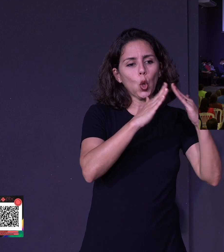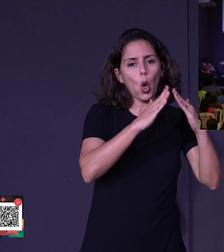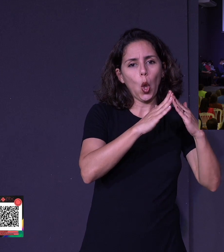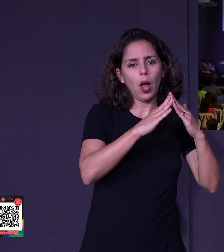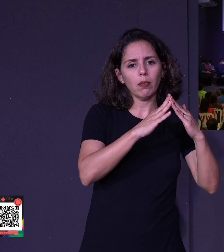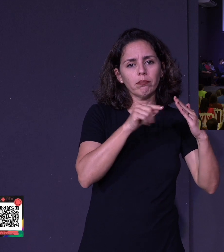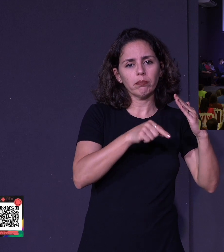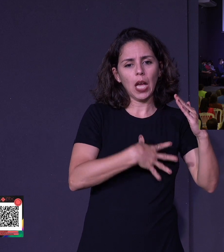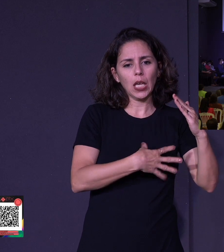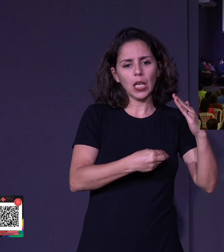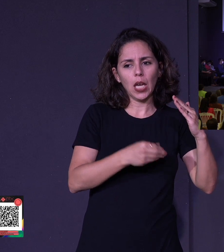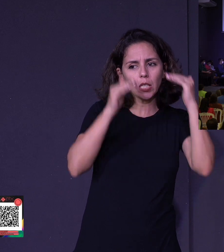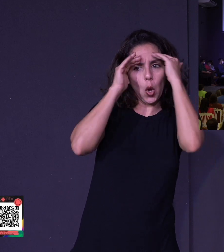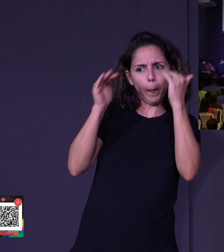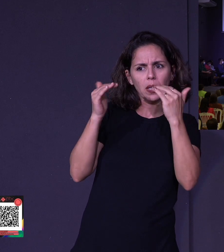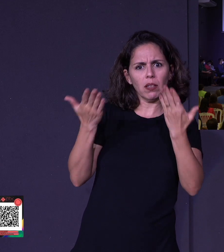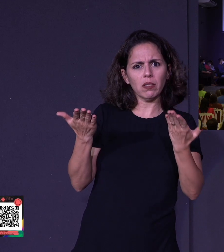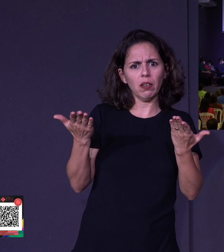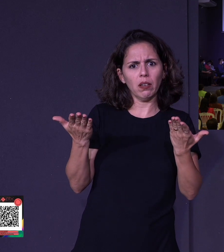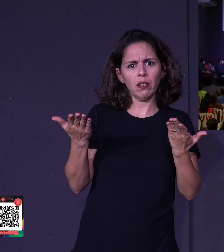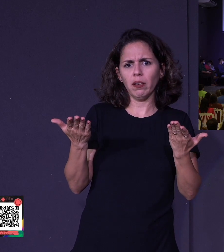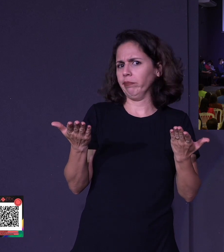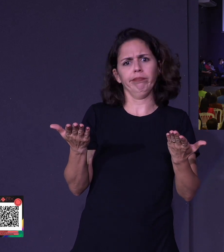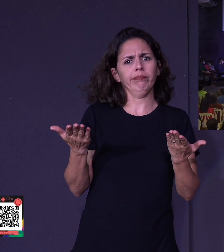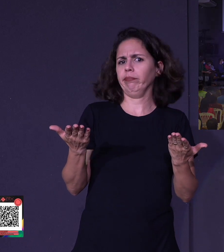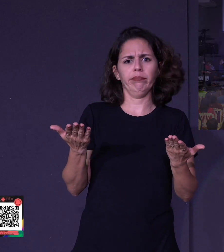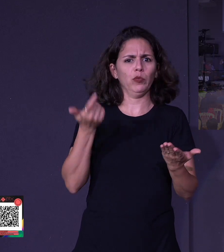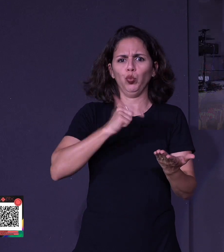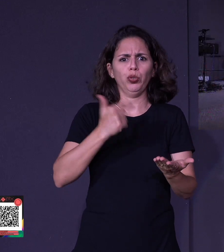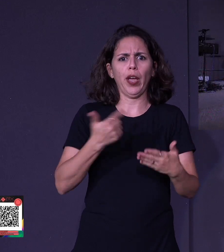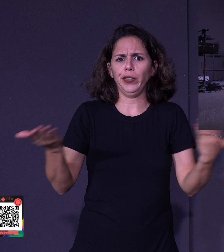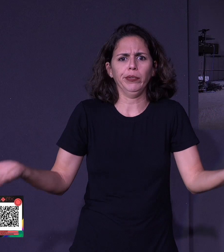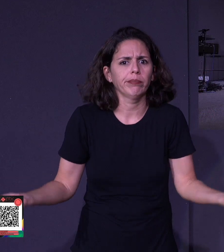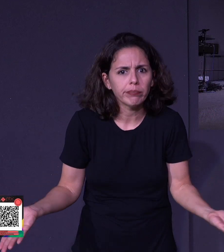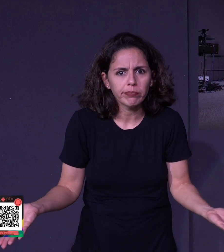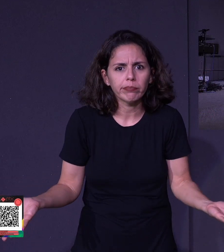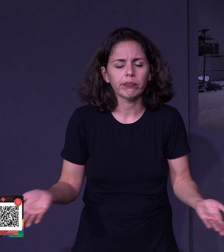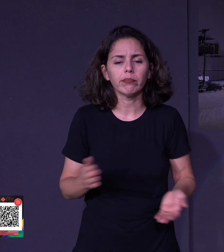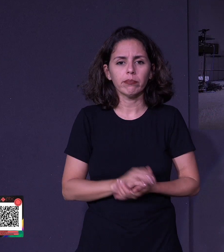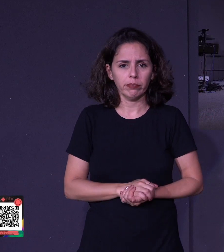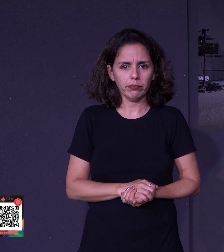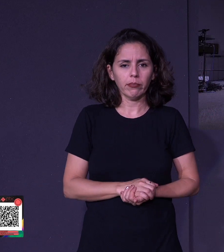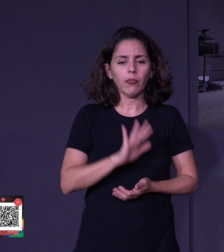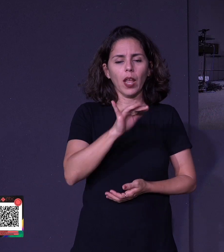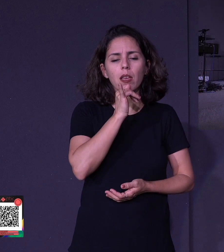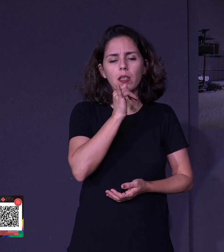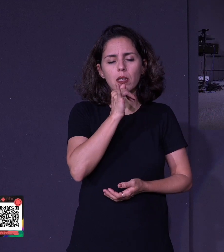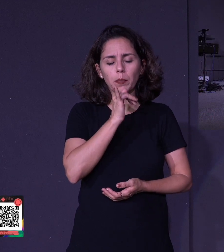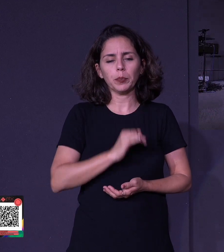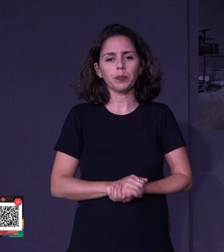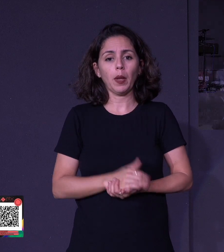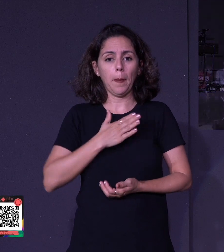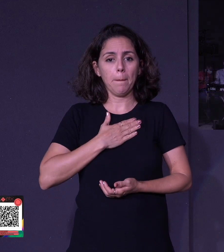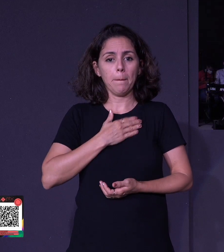Essa semana Samuel chorou. Eu dei um grito em casa, irmão. Segunda-feira, depois de domingo, sangue de Cristo.